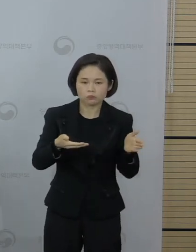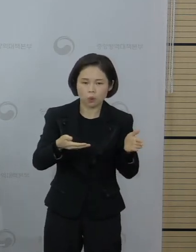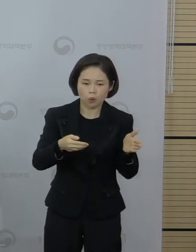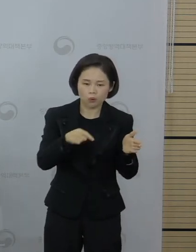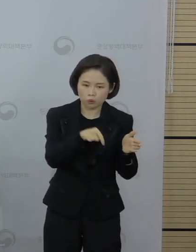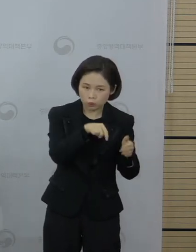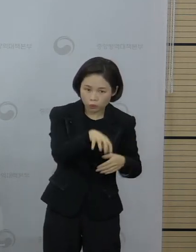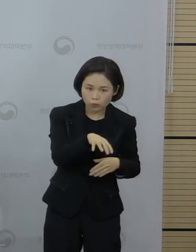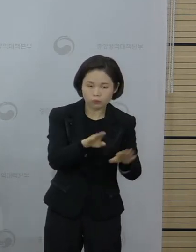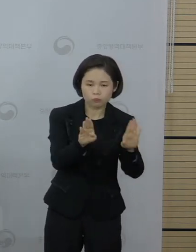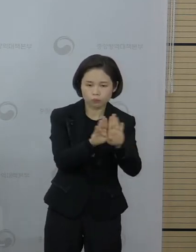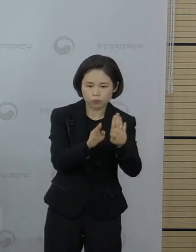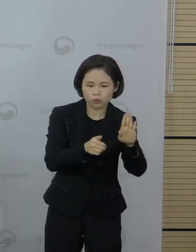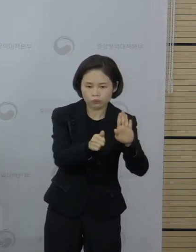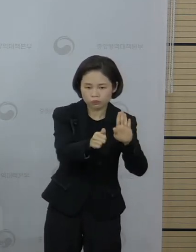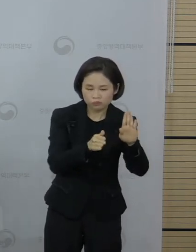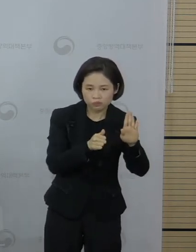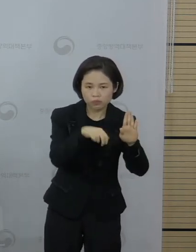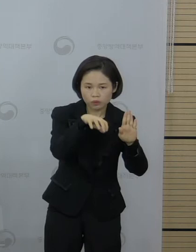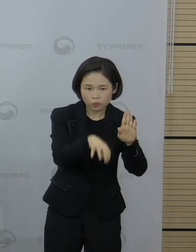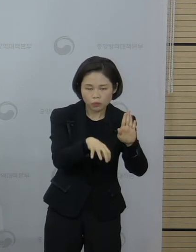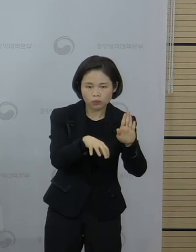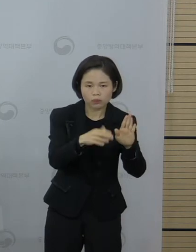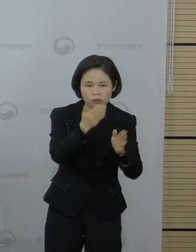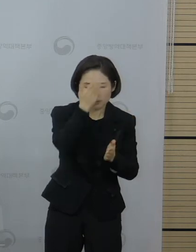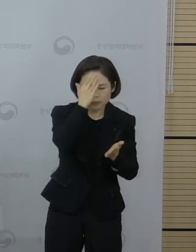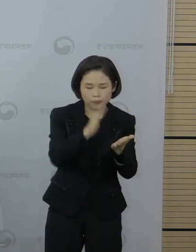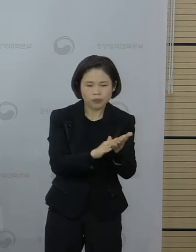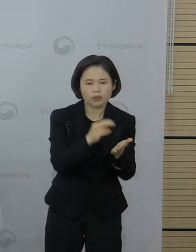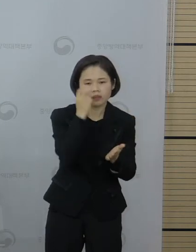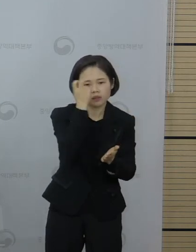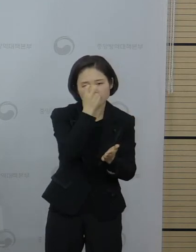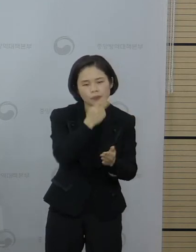출입구에서의 발열 감시 미흡이 지적되었습니다.